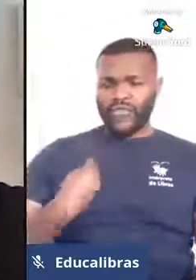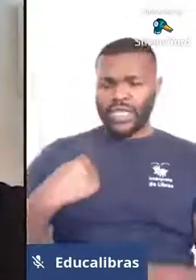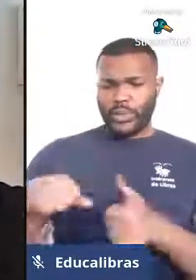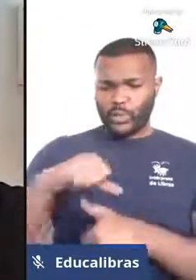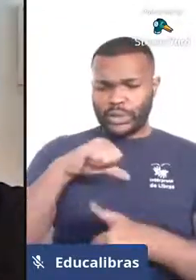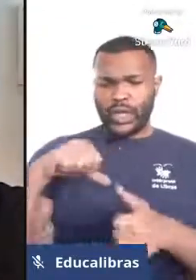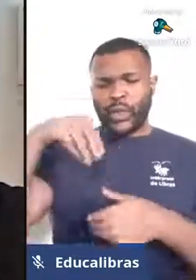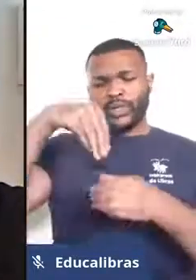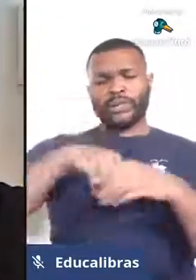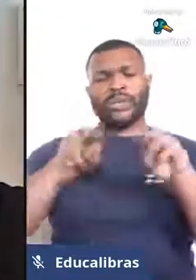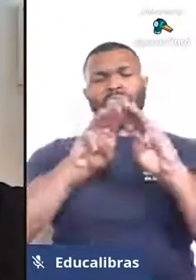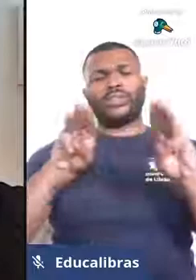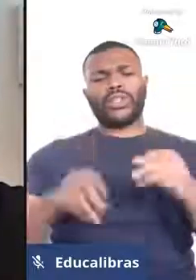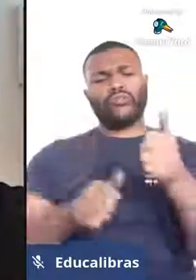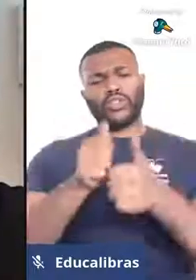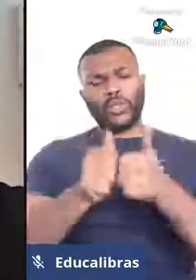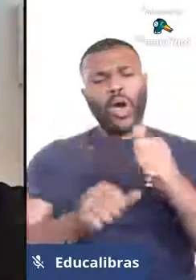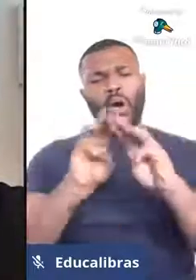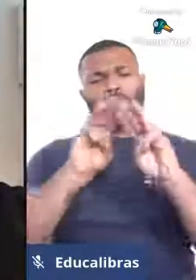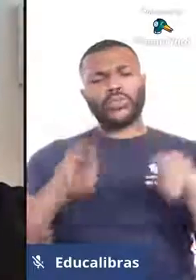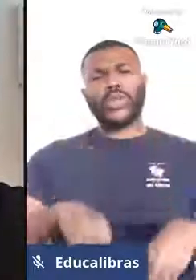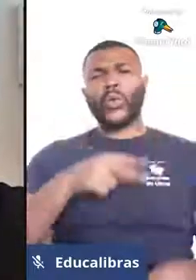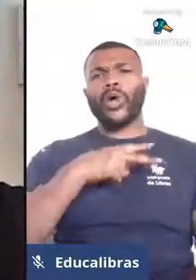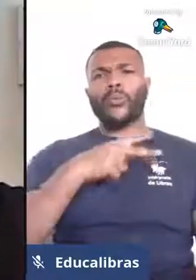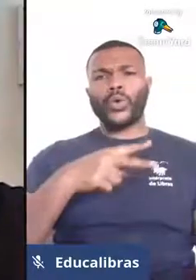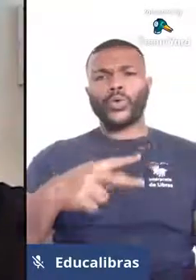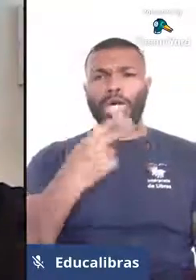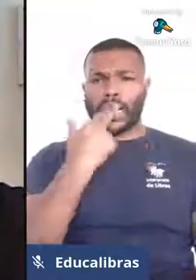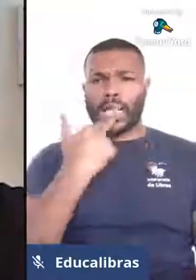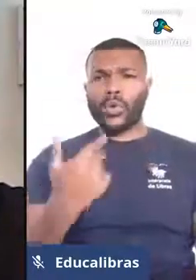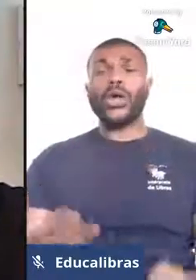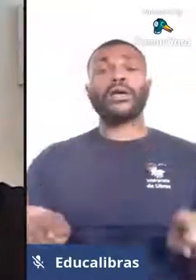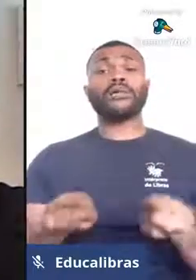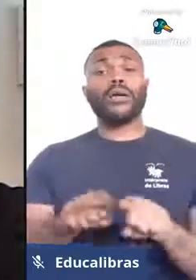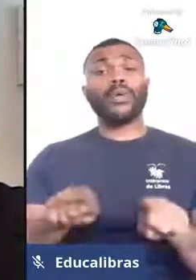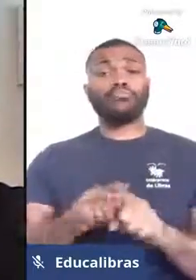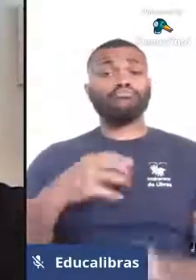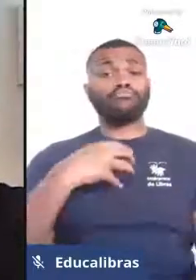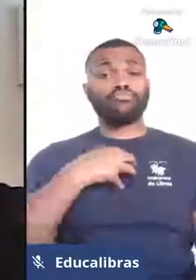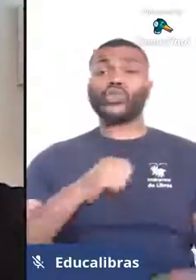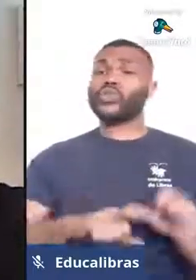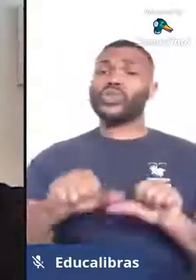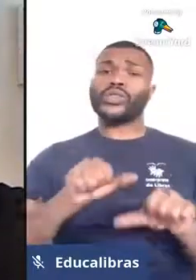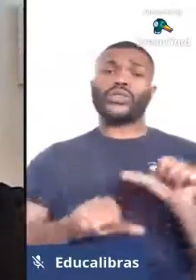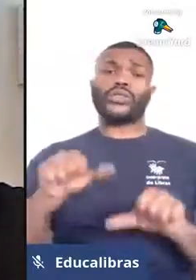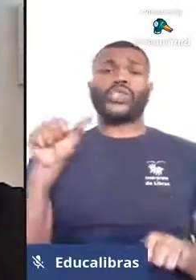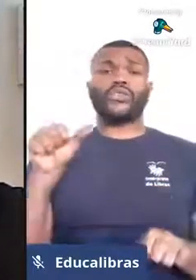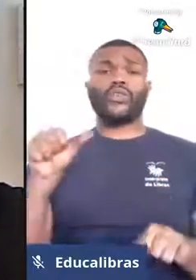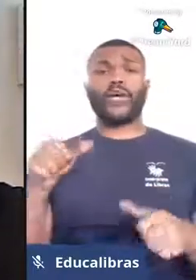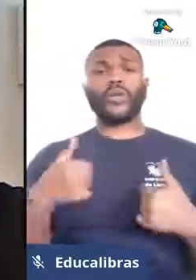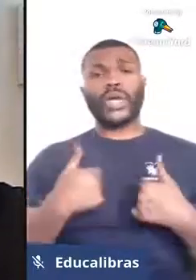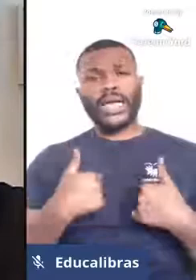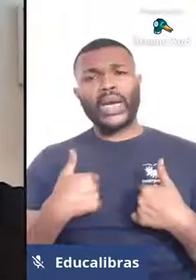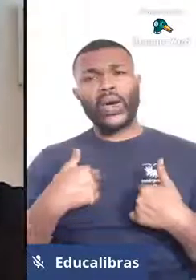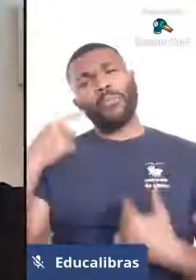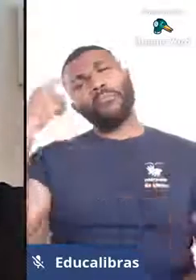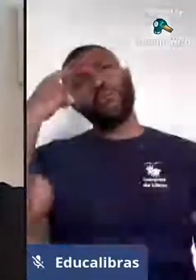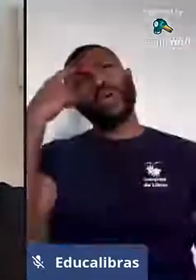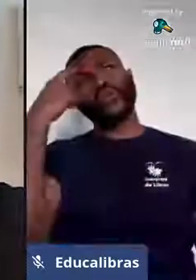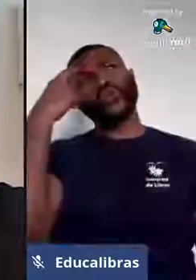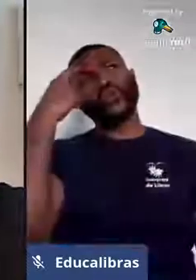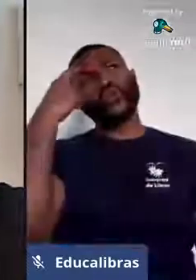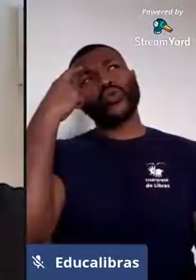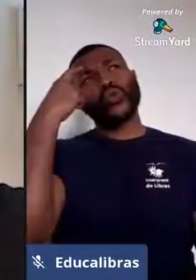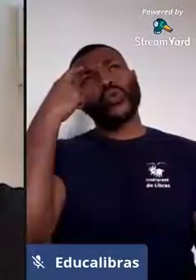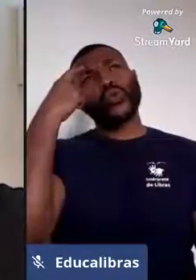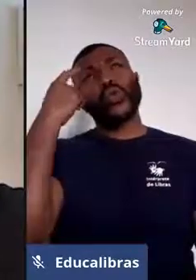e no Museu da Língua Portuguesa. Então, eu acho que a gente não volta para o mesmo